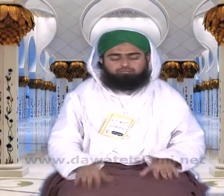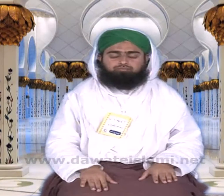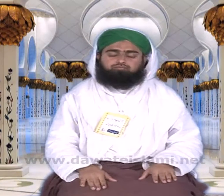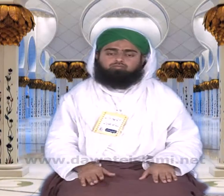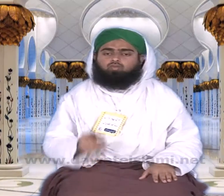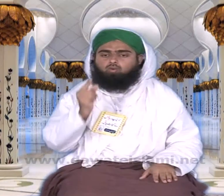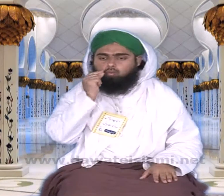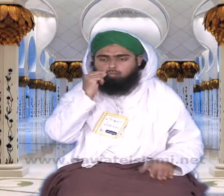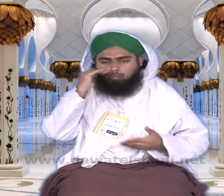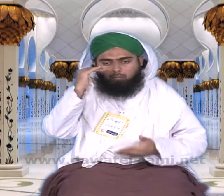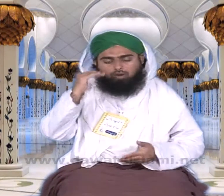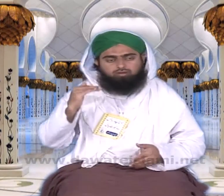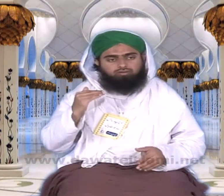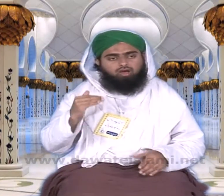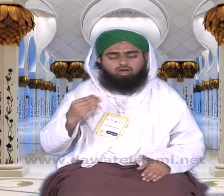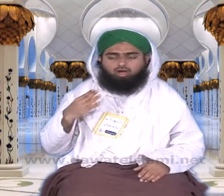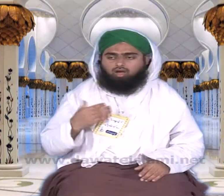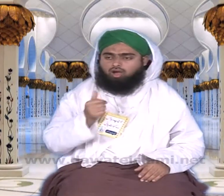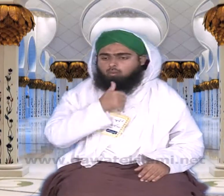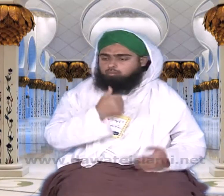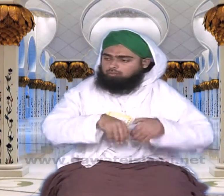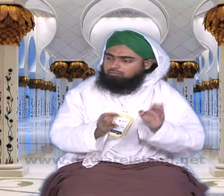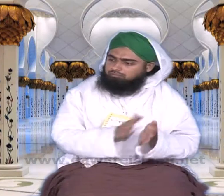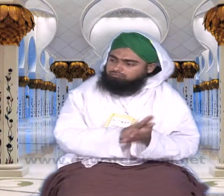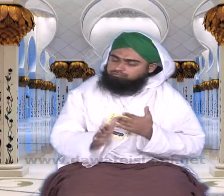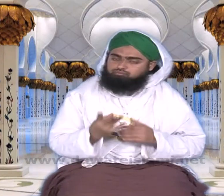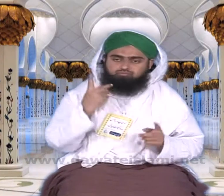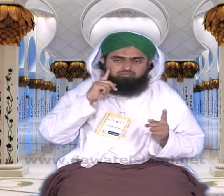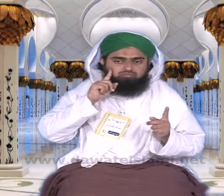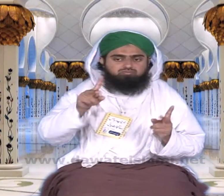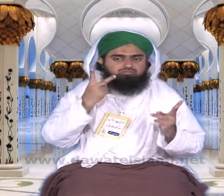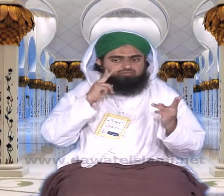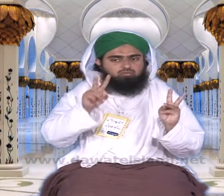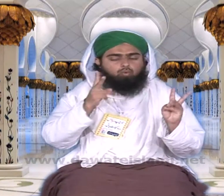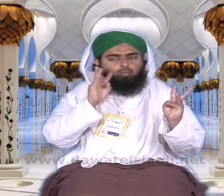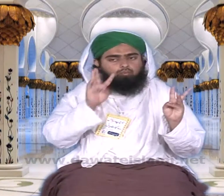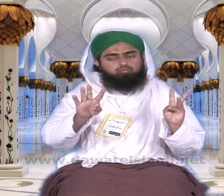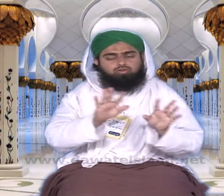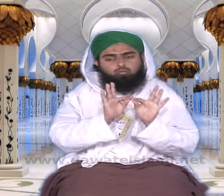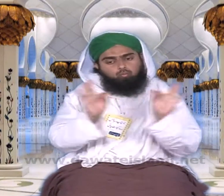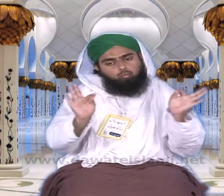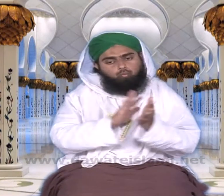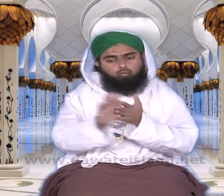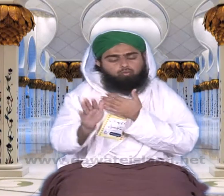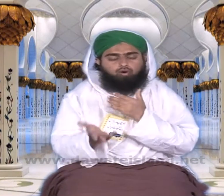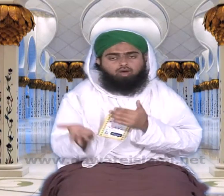مرہوم باپ کی قبر سے فاتحہ پڑھ کر وہ لوٹنے لگا تو اس نے بھی ایک دماغے کی آواز سنی